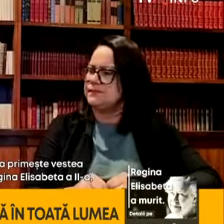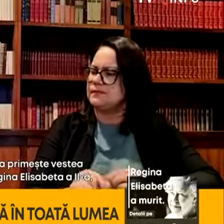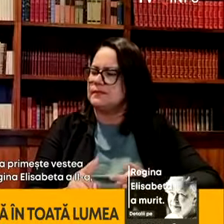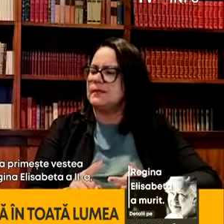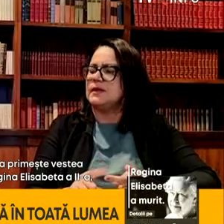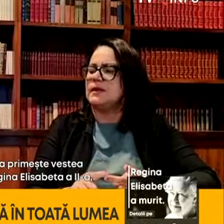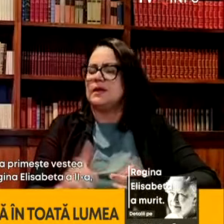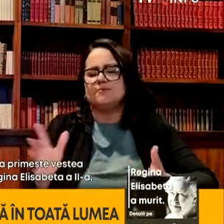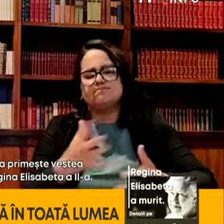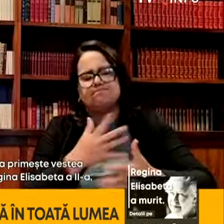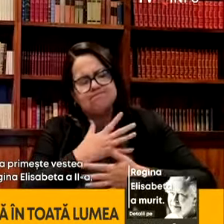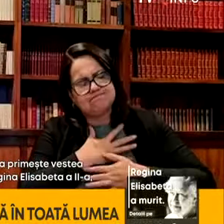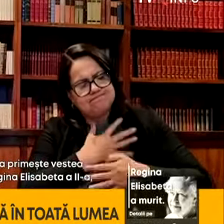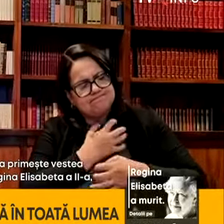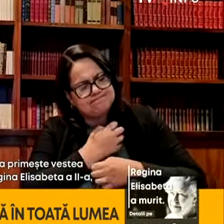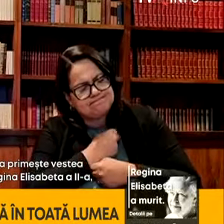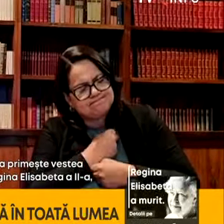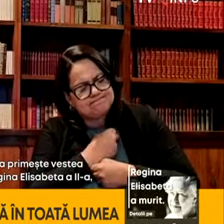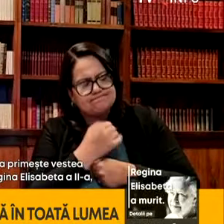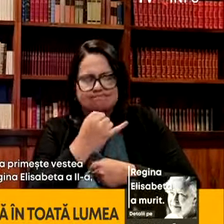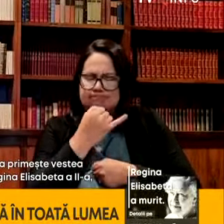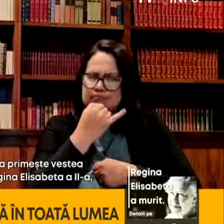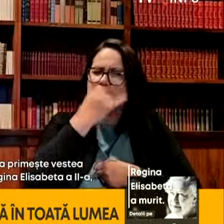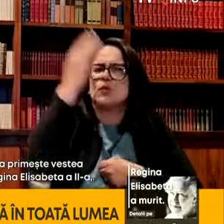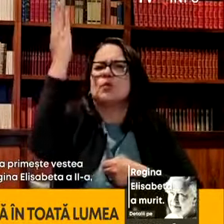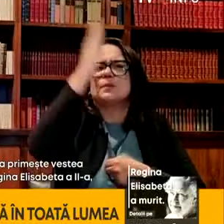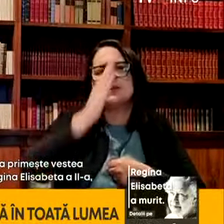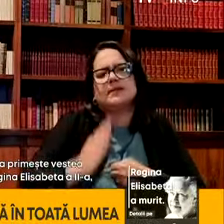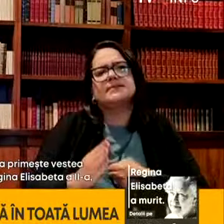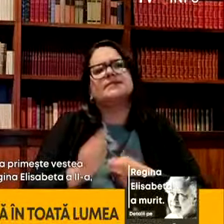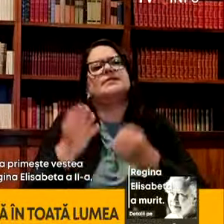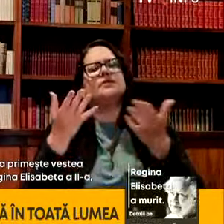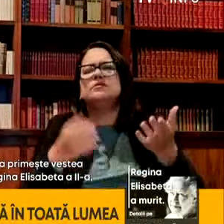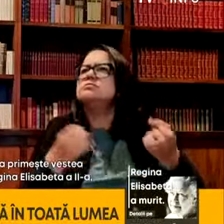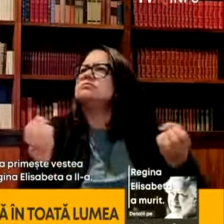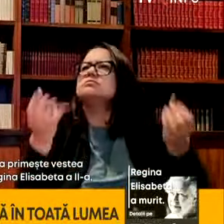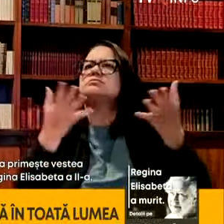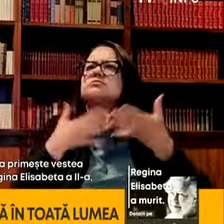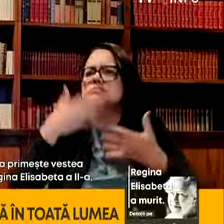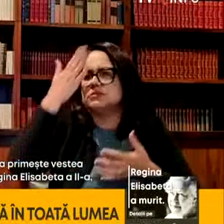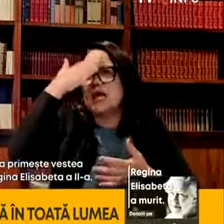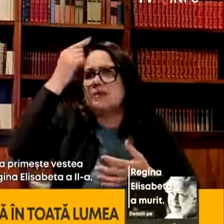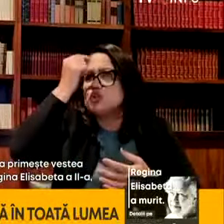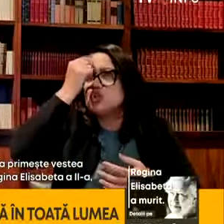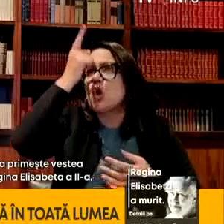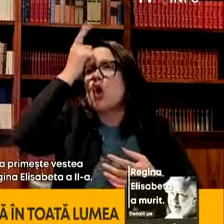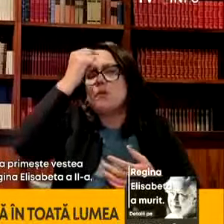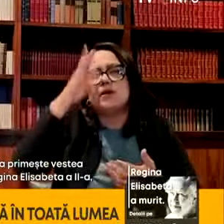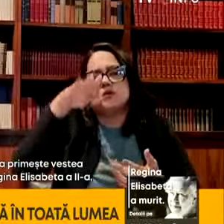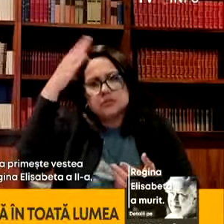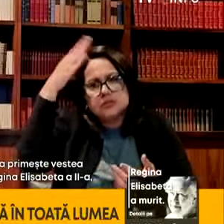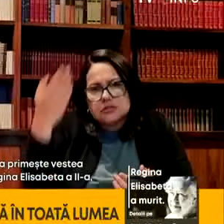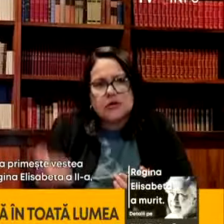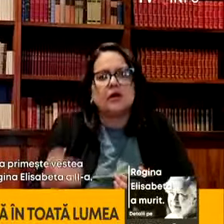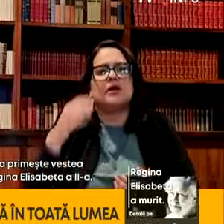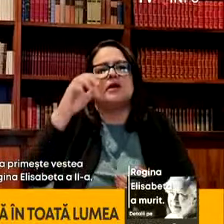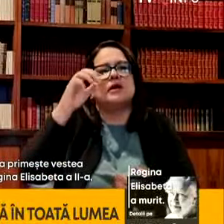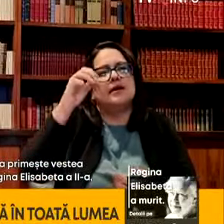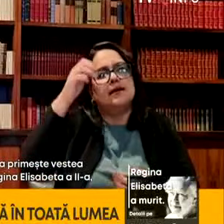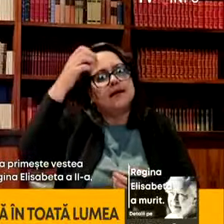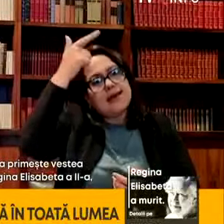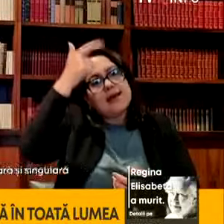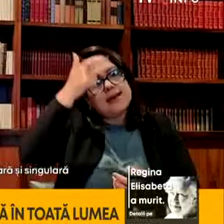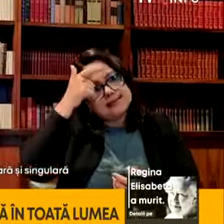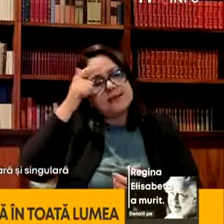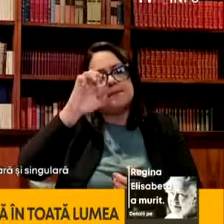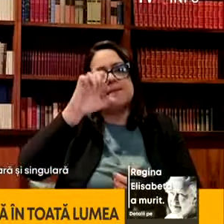național. É com grande pesar e comoção que o Brasil recebe a notícia do falecimento de Sua Majestade a Rainha